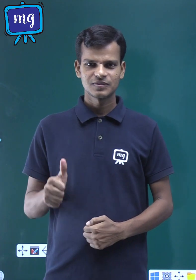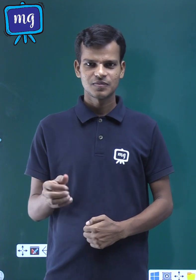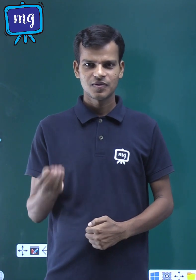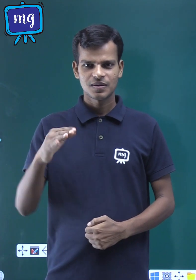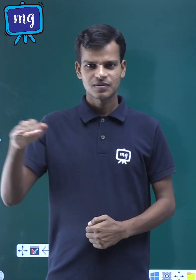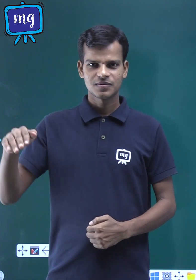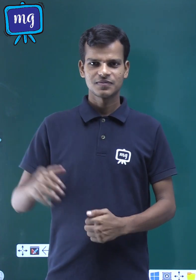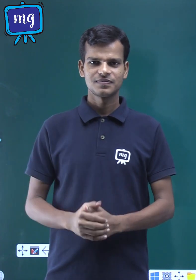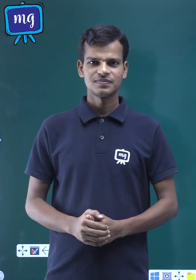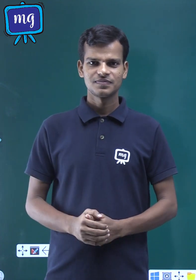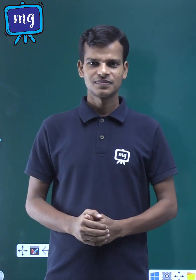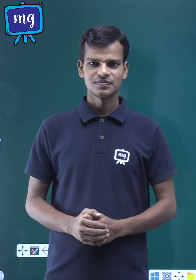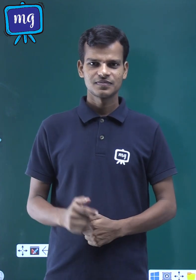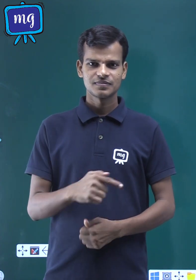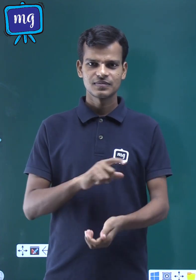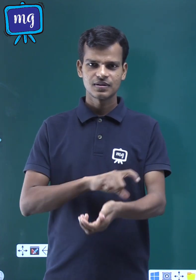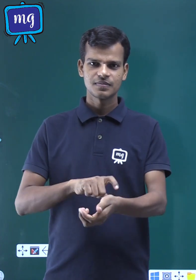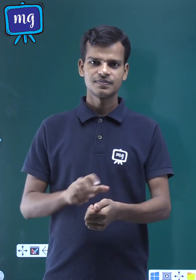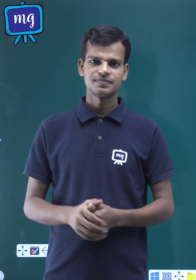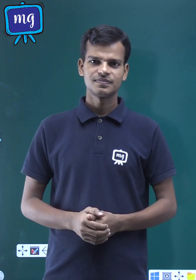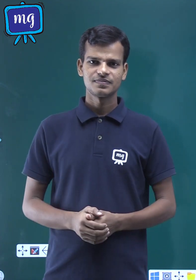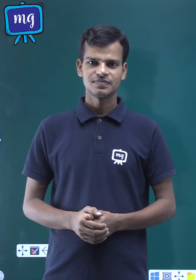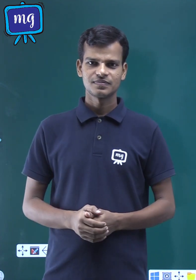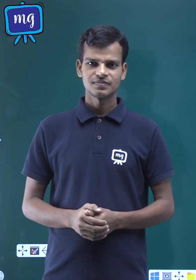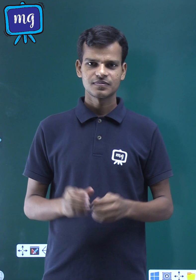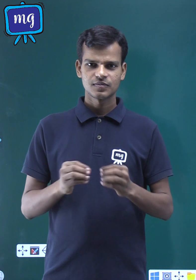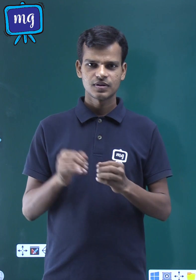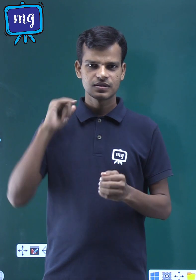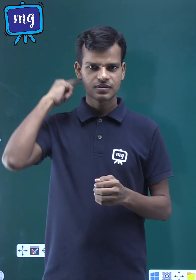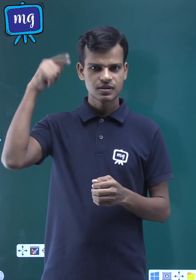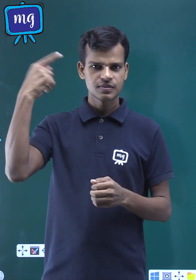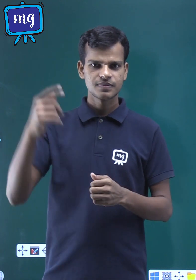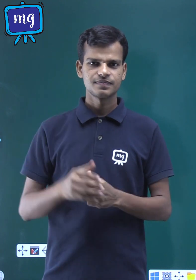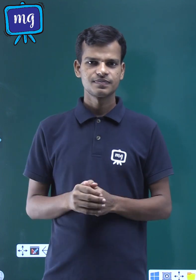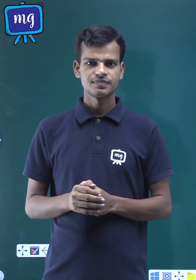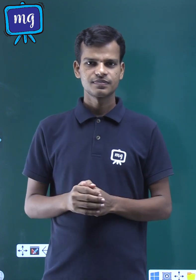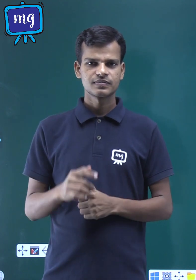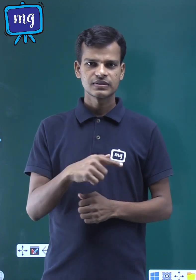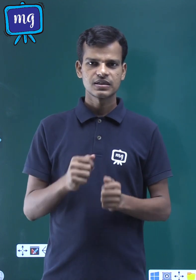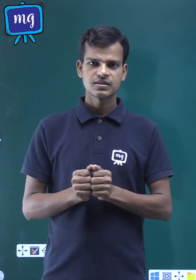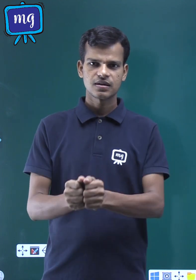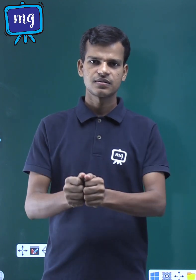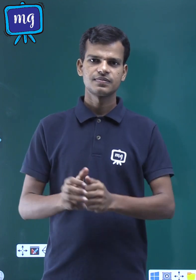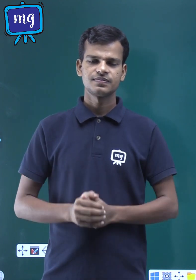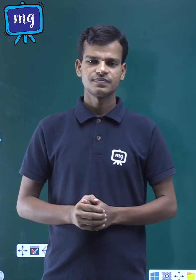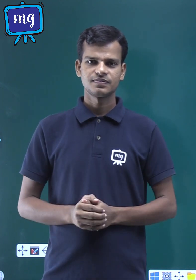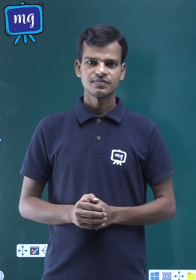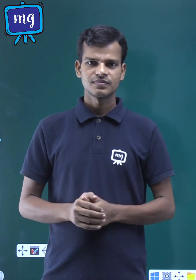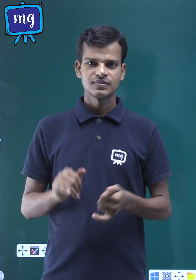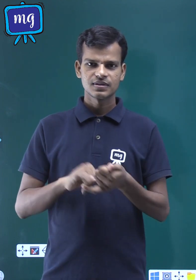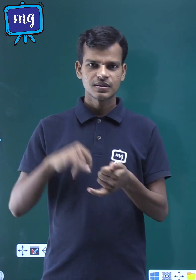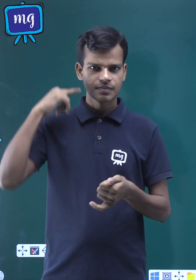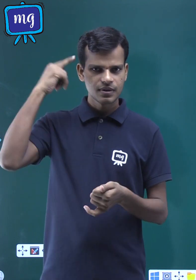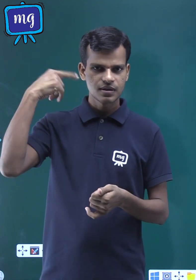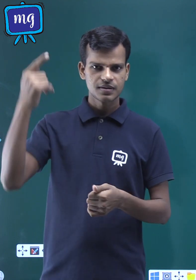गुड मॉर्निंग बच्चों। मेरा नाम भुवनेश शर्मा, मेरे साथ संदीप